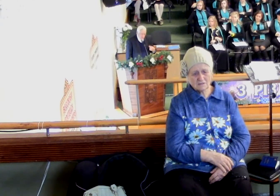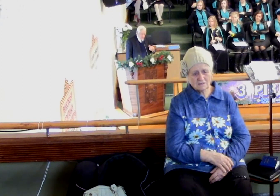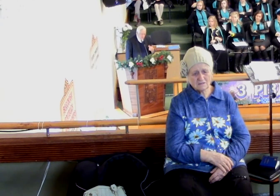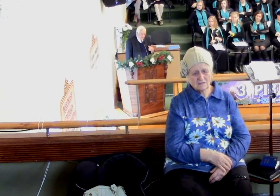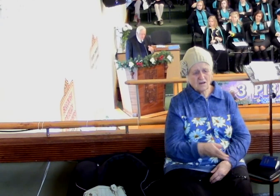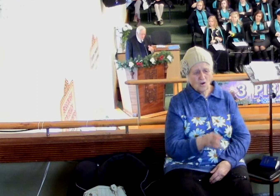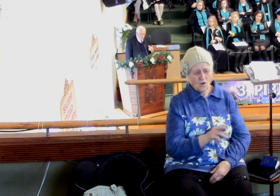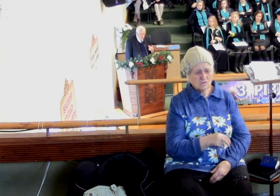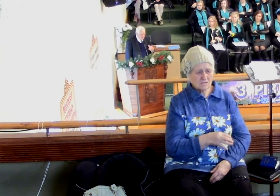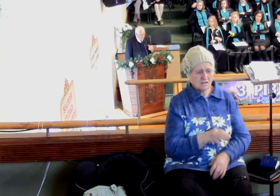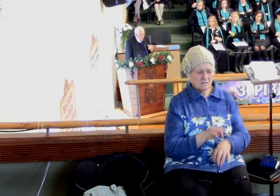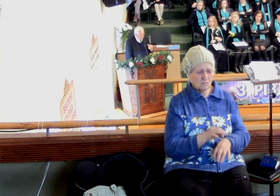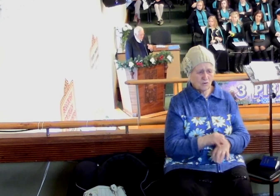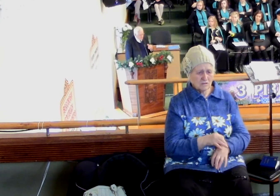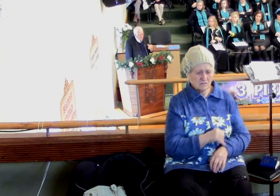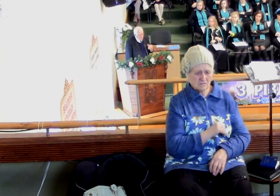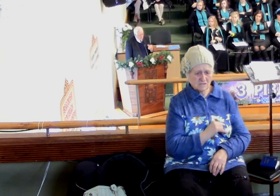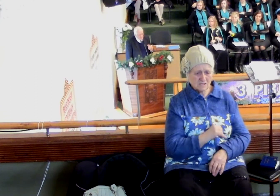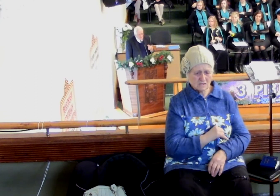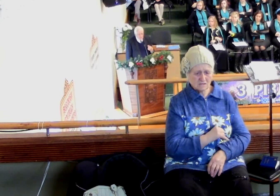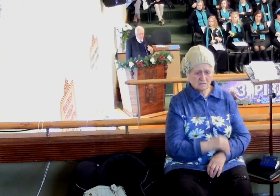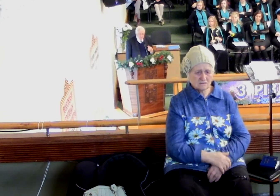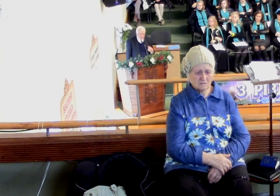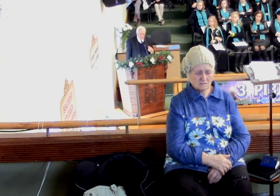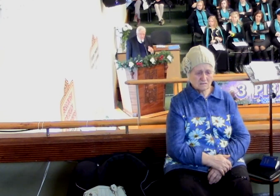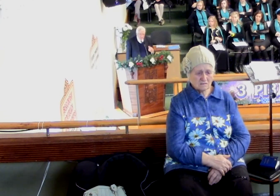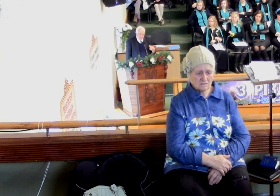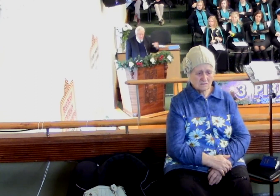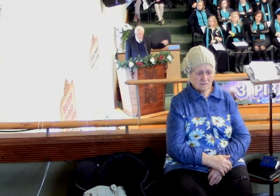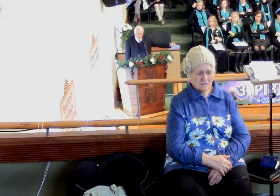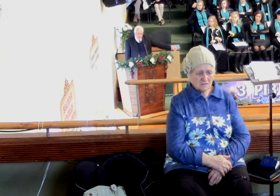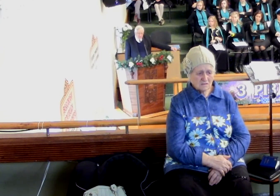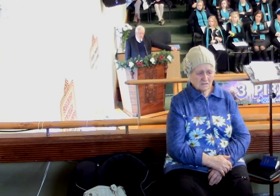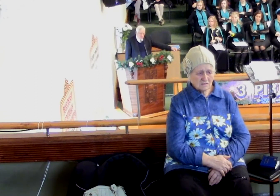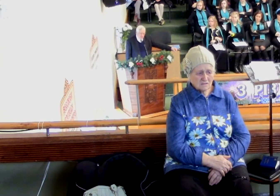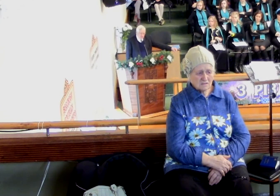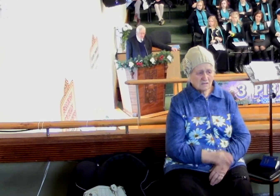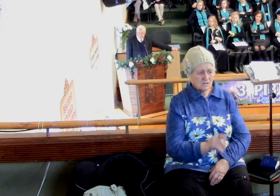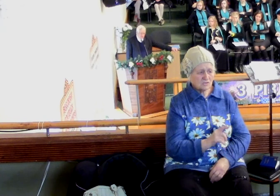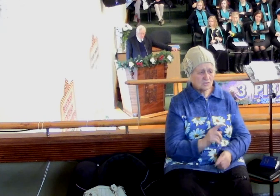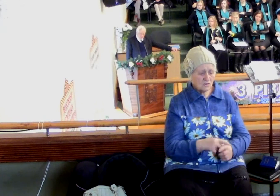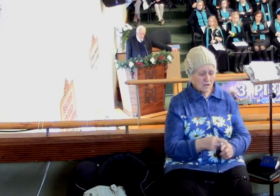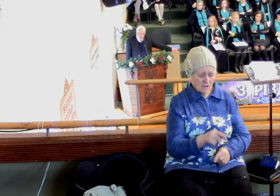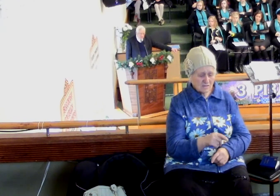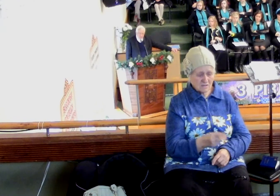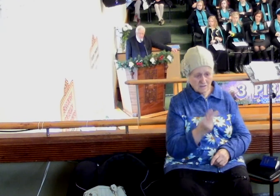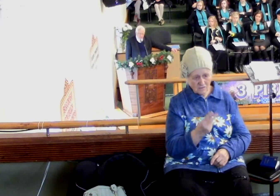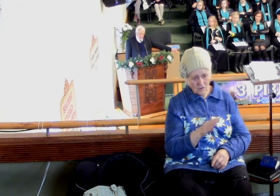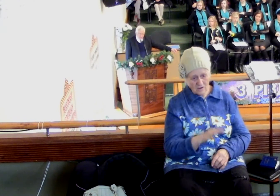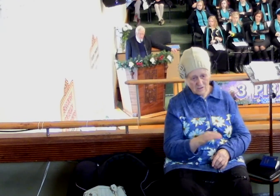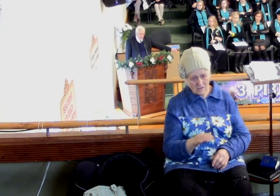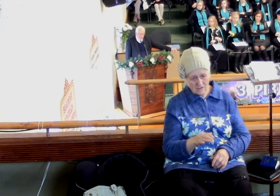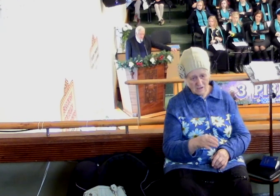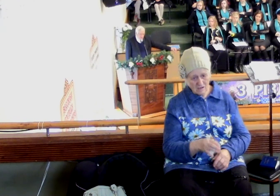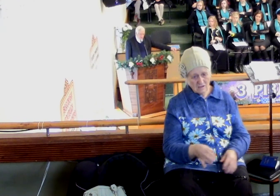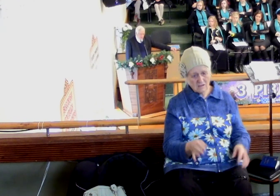у меня осталось болью в моем сердце. Братья и сестры, знаете, какой болью? Что эти дети от папы ничего не